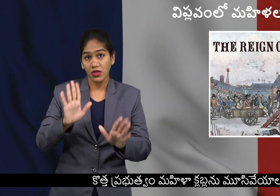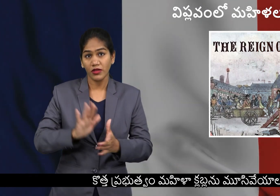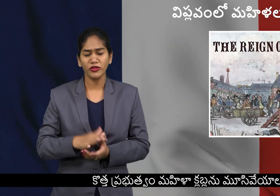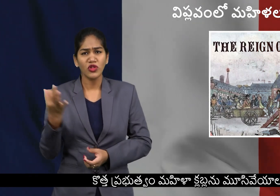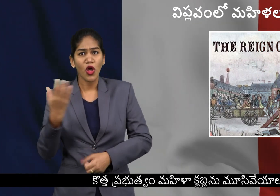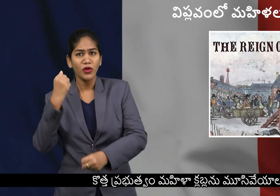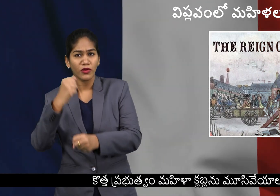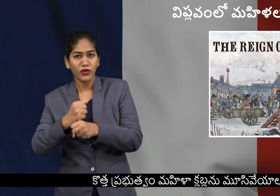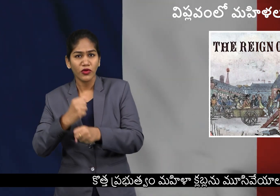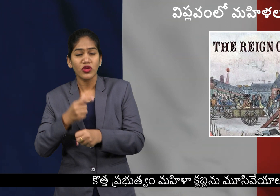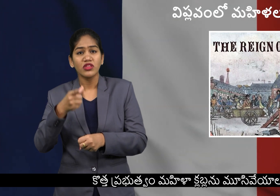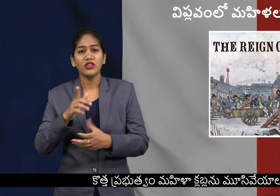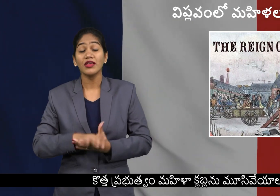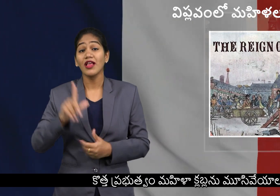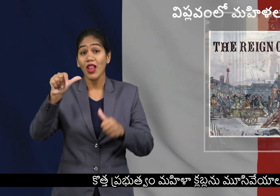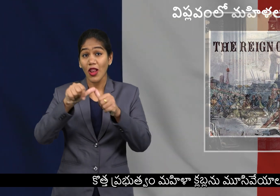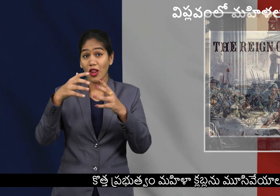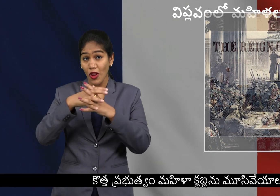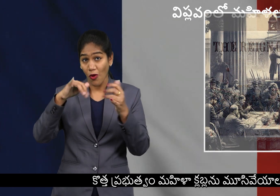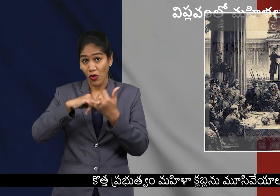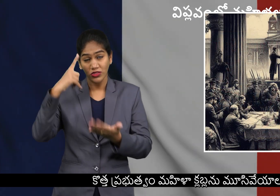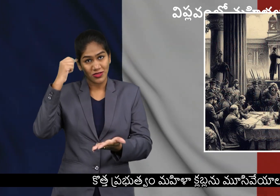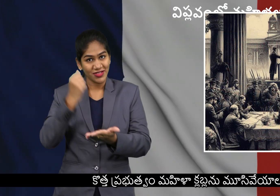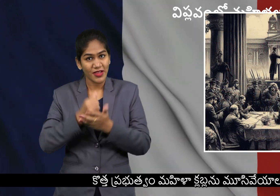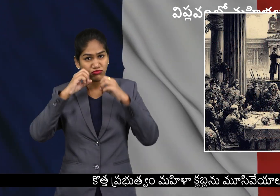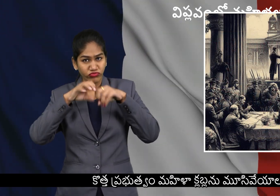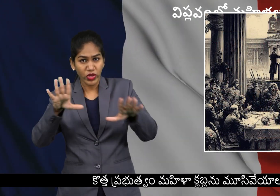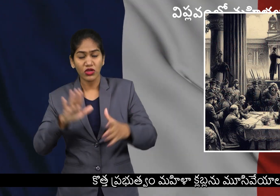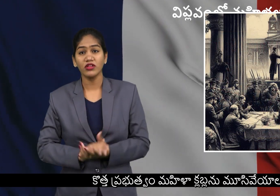కొత్త ప్రభుత్వం మహిళా క్లబ్లను మూసివేయాలని